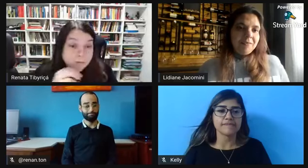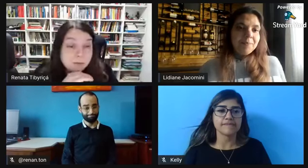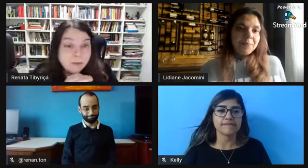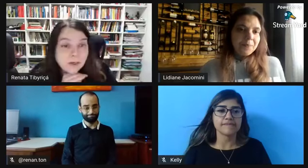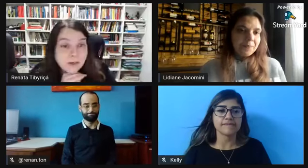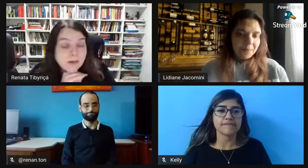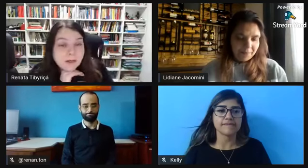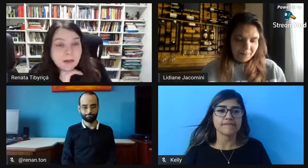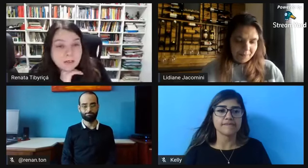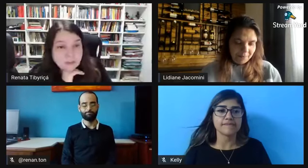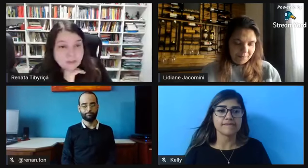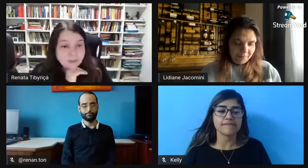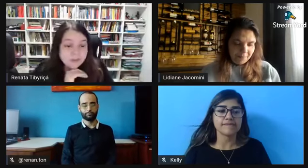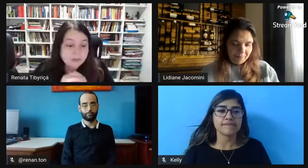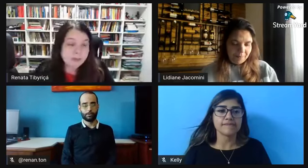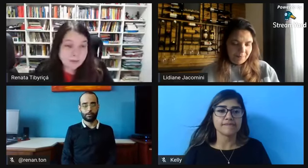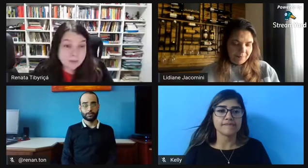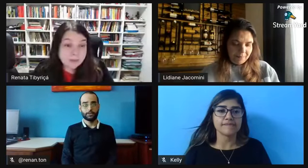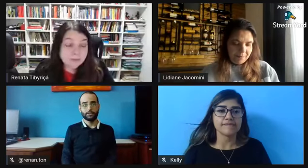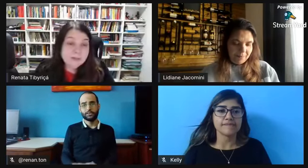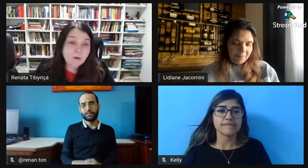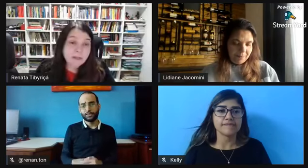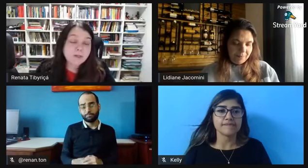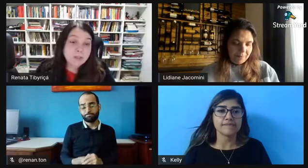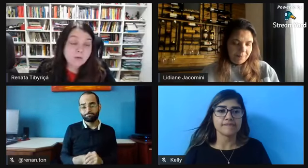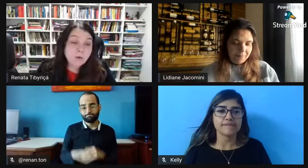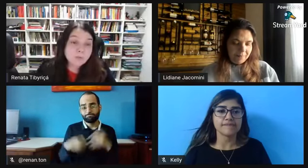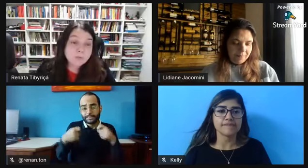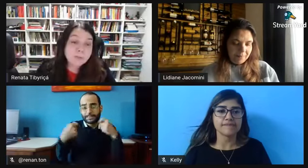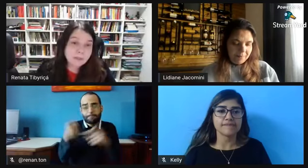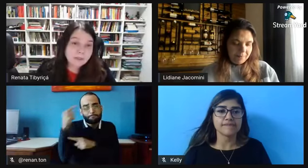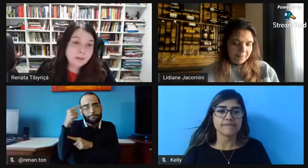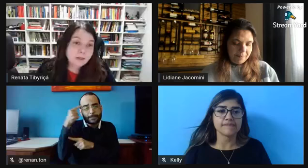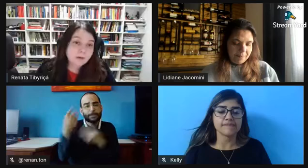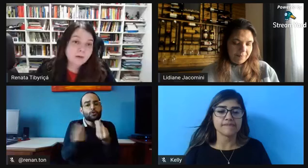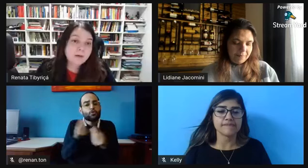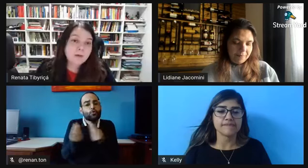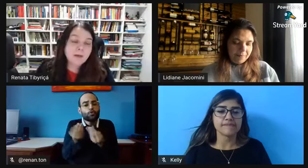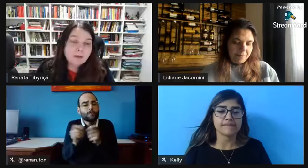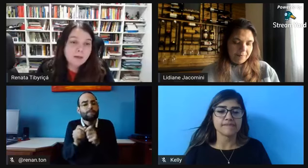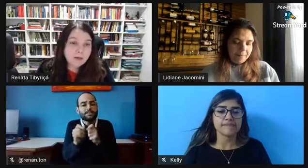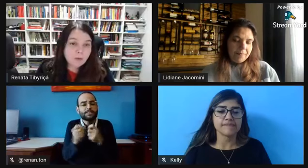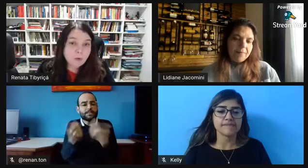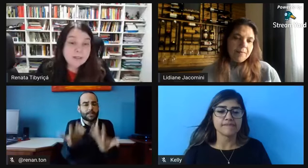Então, a gente tem que pensar como é que a gente vai conseguir